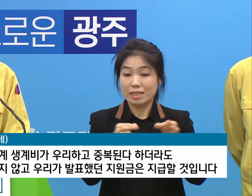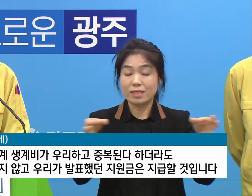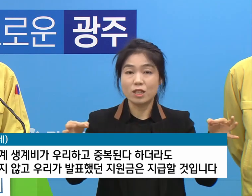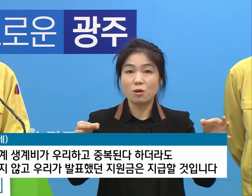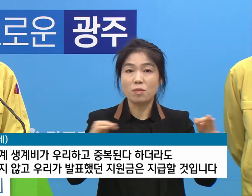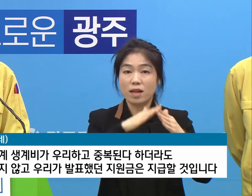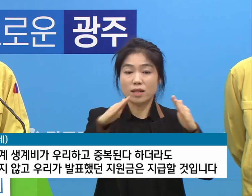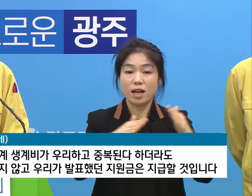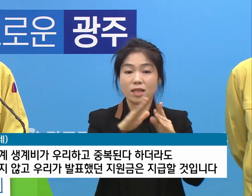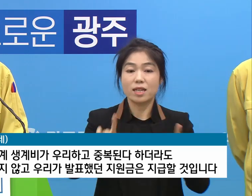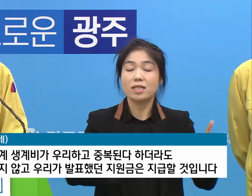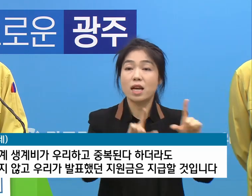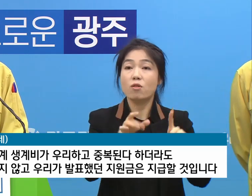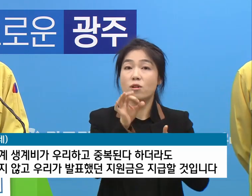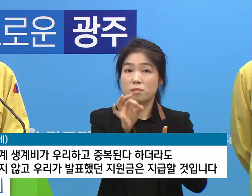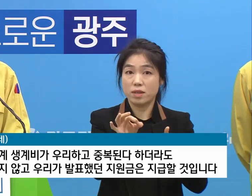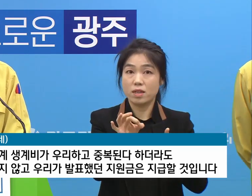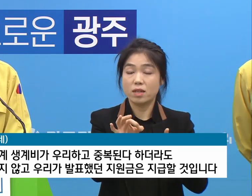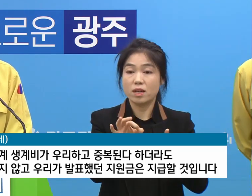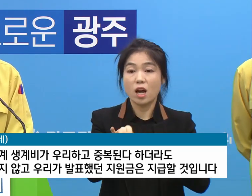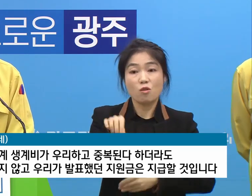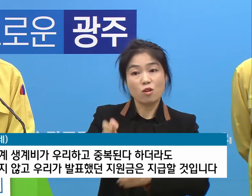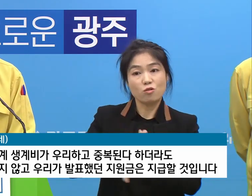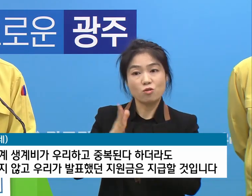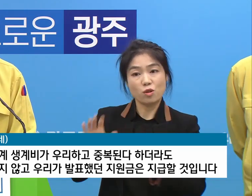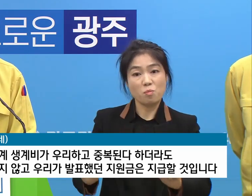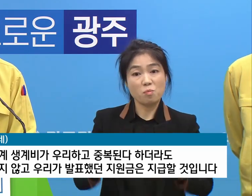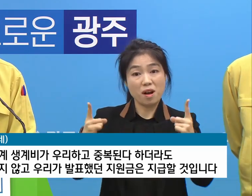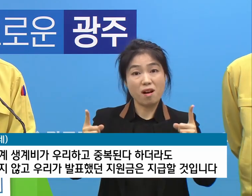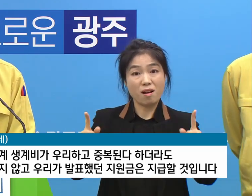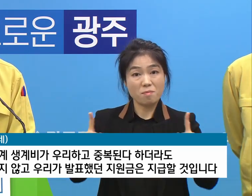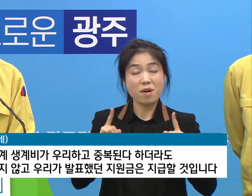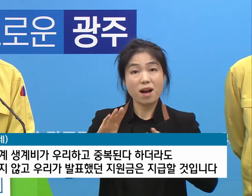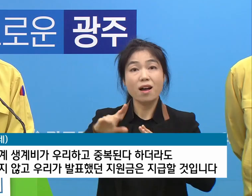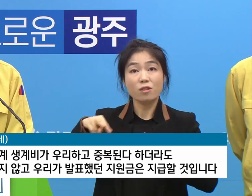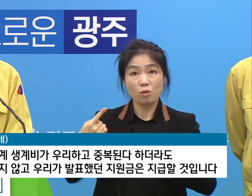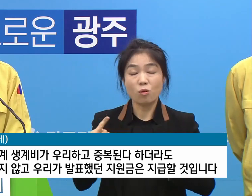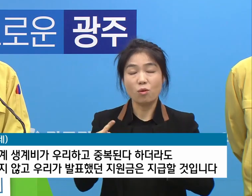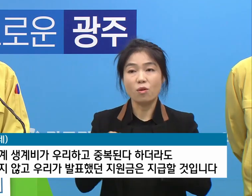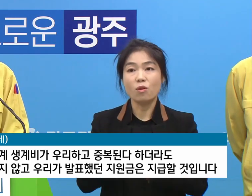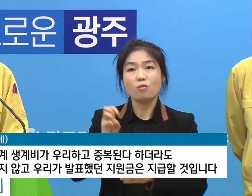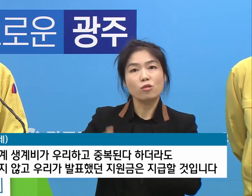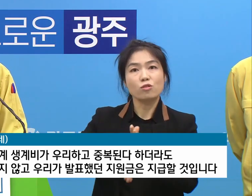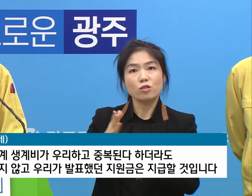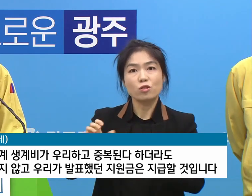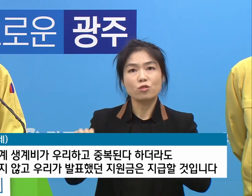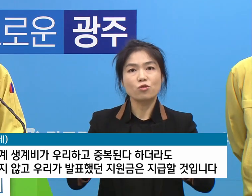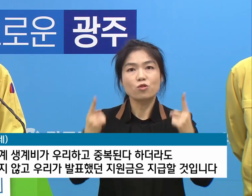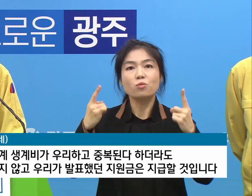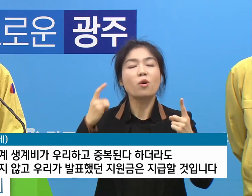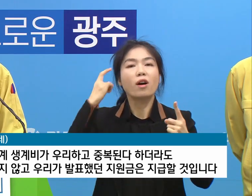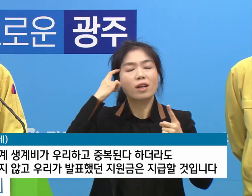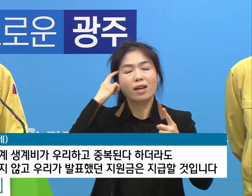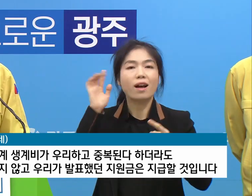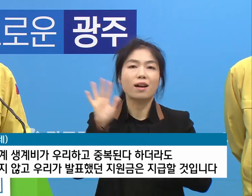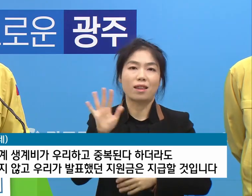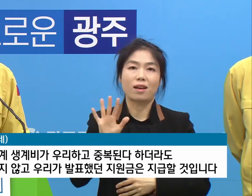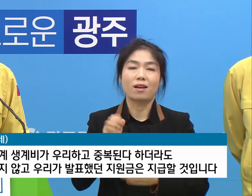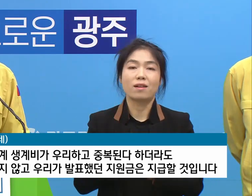지급하는 가계 생계비가 우리하고 중복된다 하더라도 저희는 중복 개념으로 보지